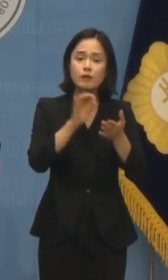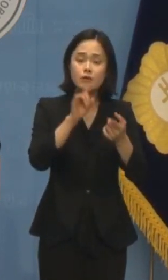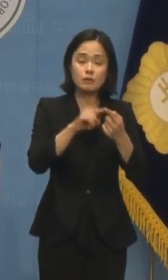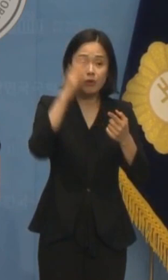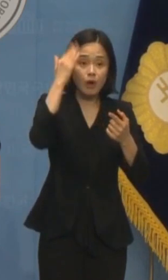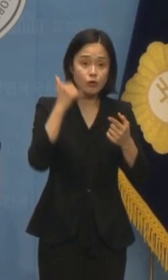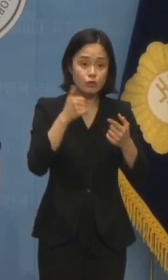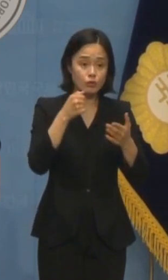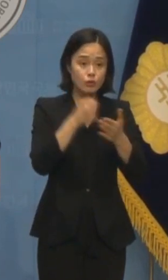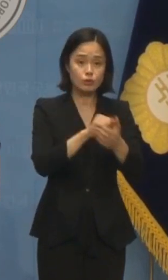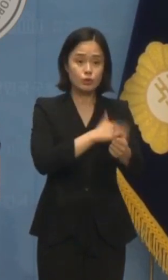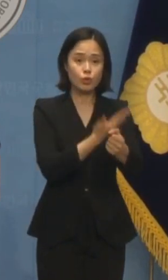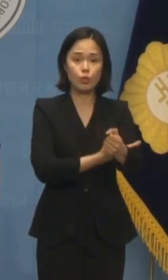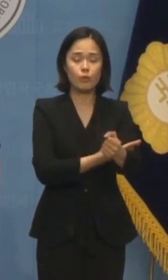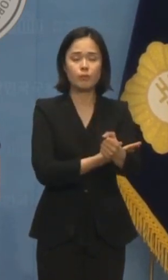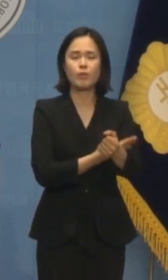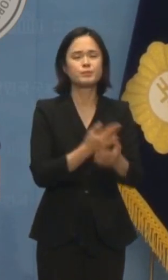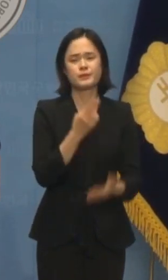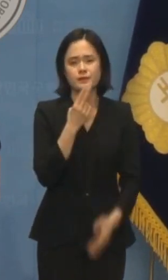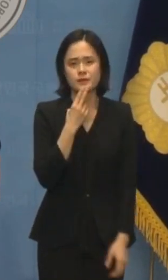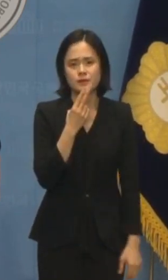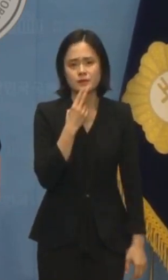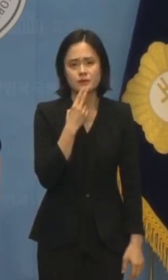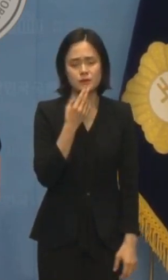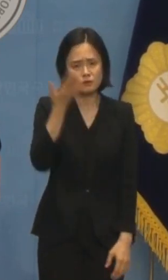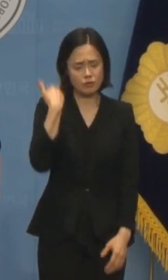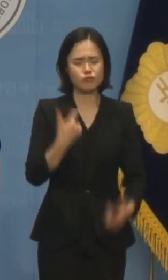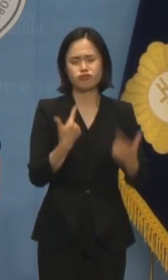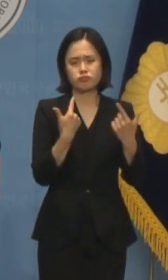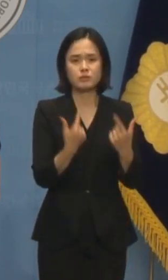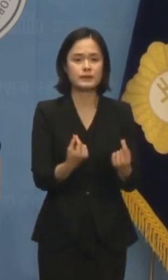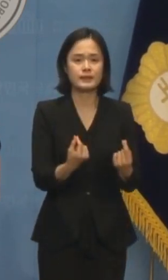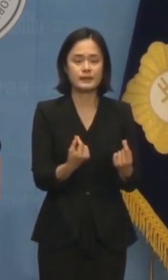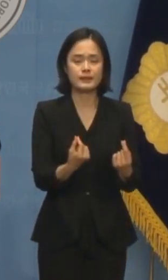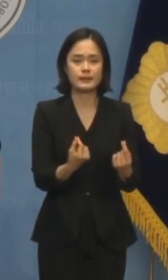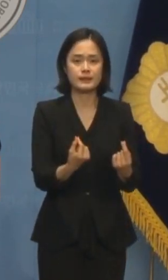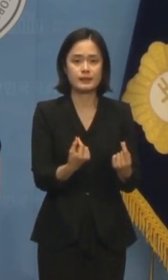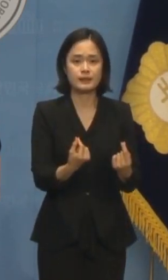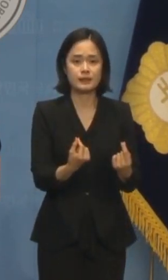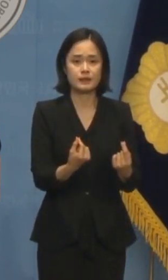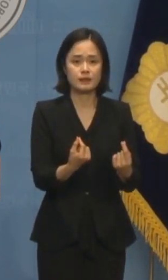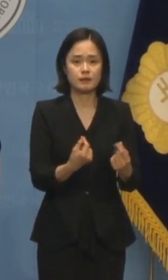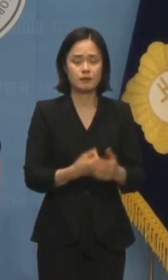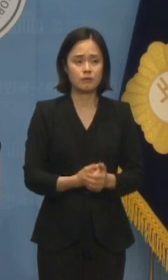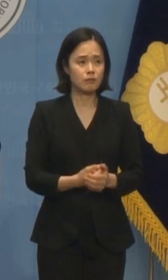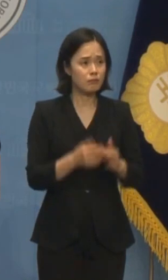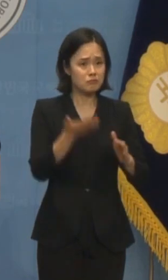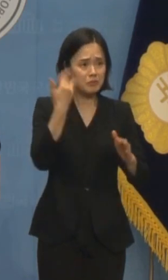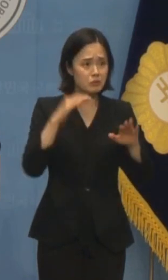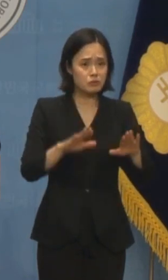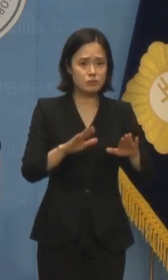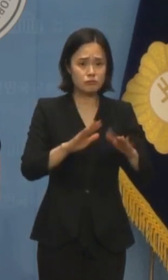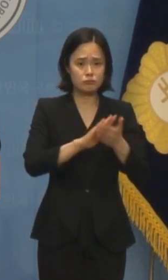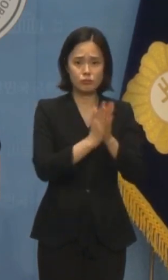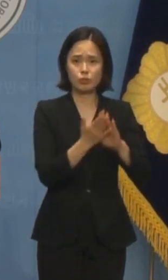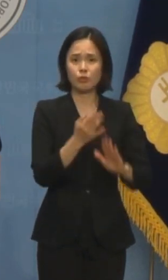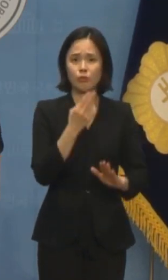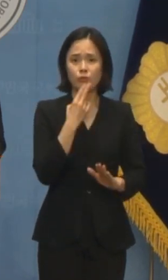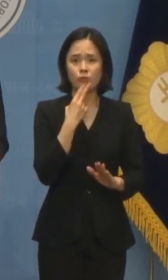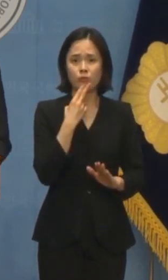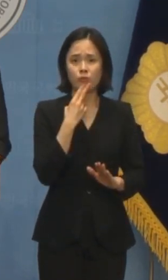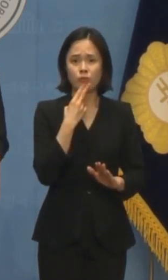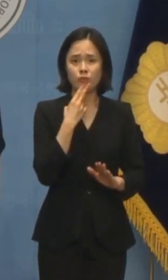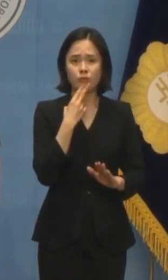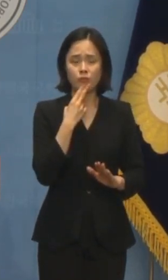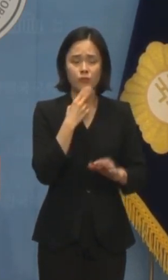마찬가지입니다. 실체는 바뀐 게 없고 화려한 수식어만 나열했습니다. 윤석열